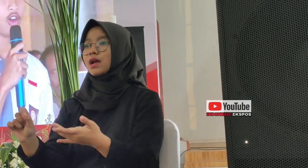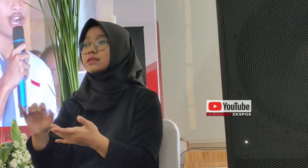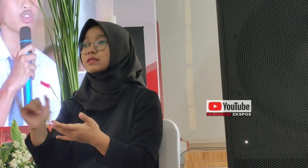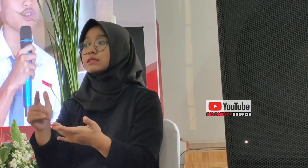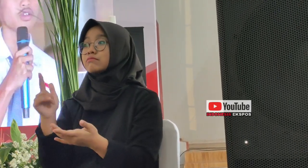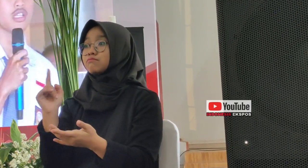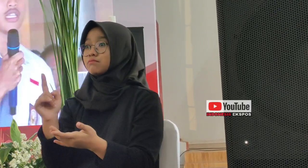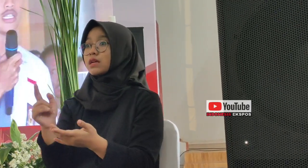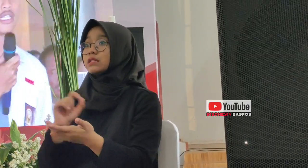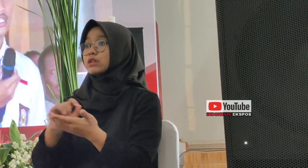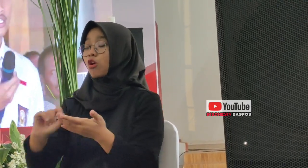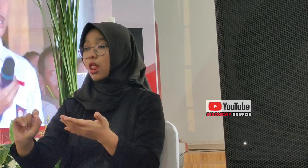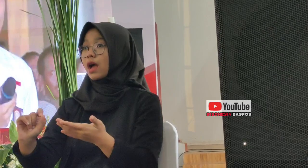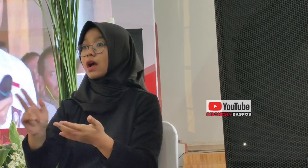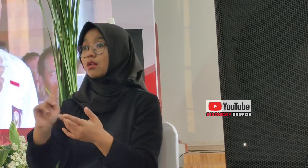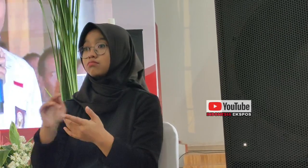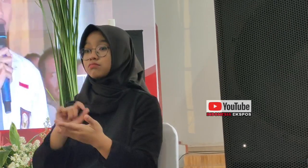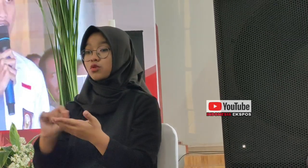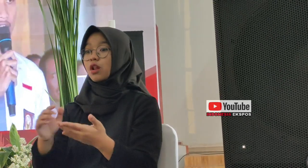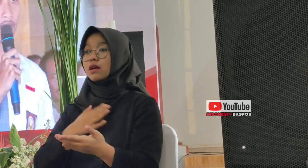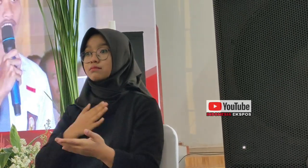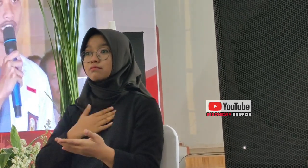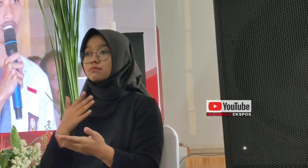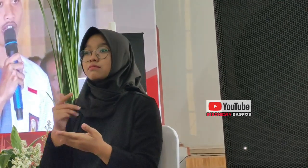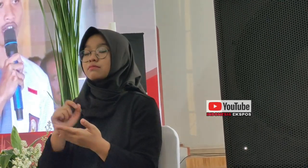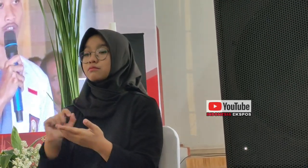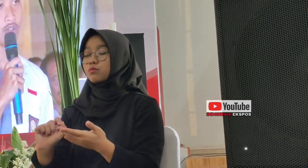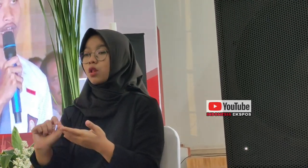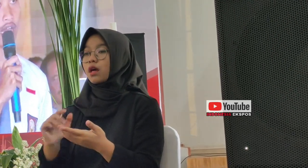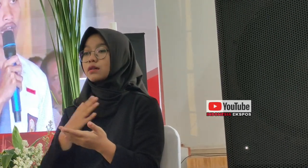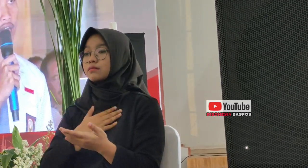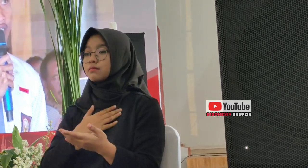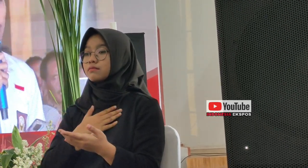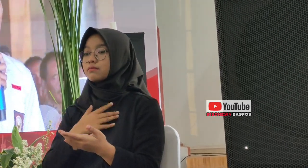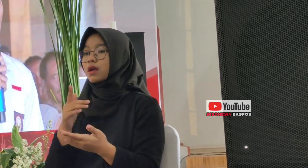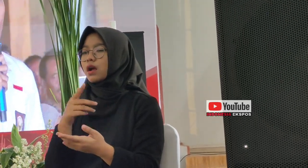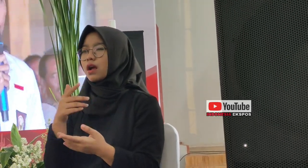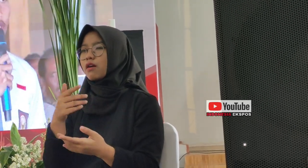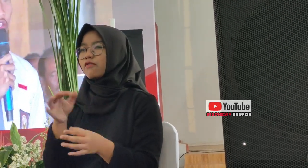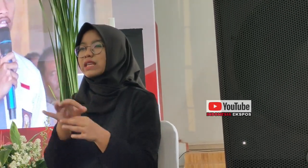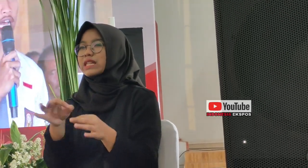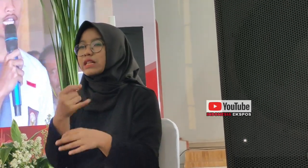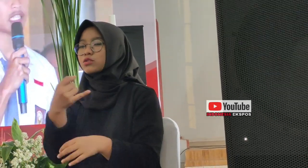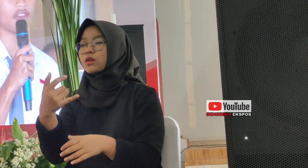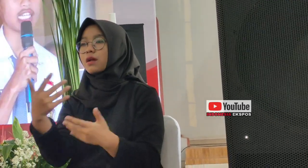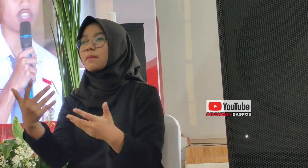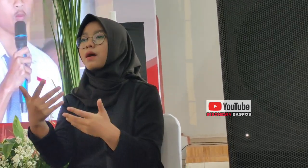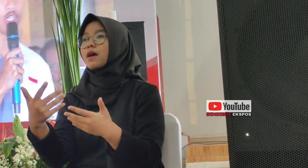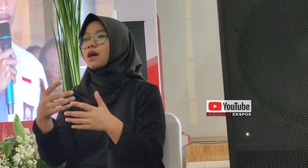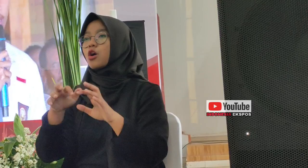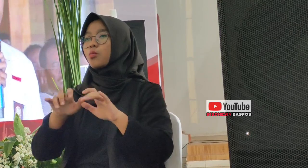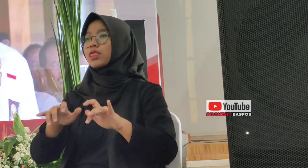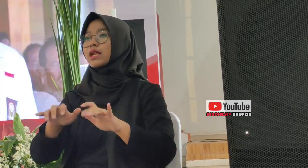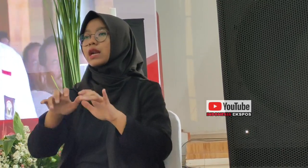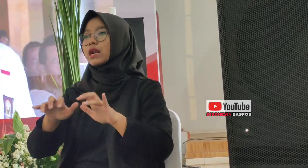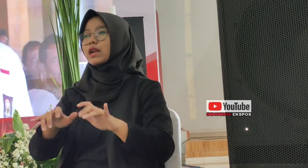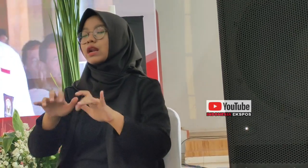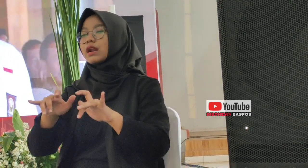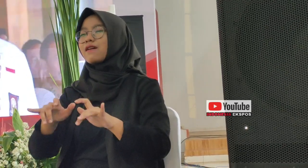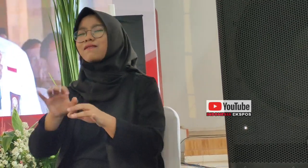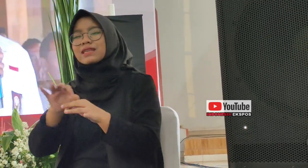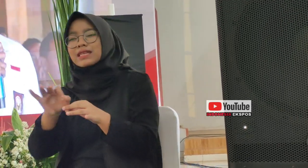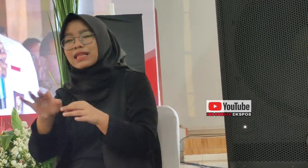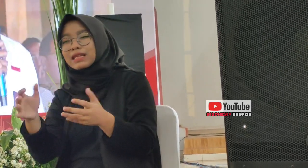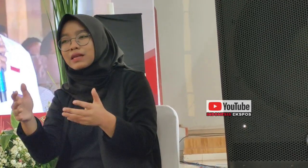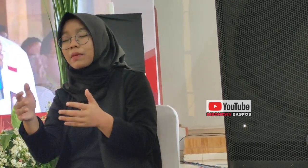sekolah itu di sekolah saya, yang fasilitas sekolah itu yang kurang menurut saya itu adalah spesifikasi komputernya, Pak. Fasilitas apa? Sekolah saya